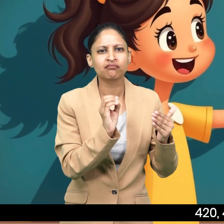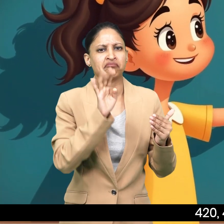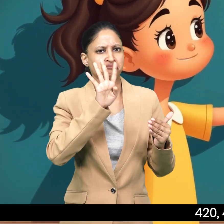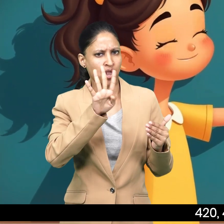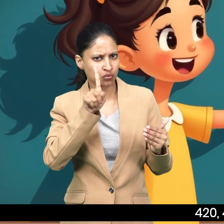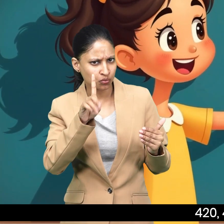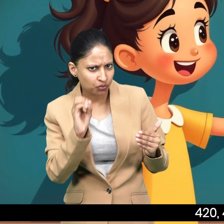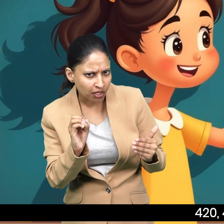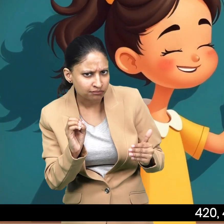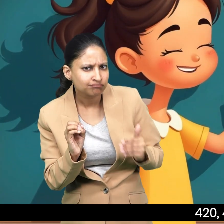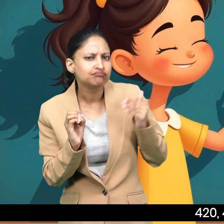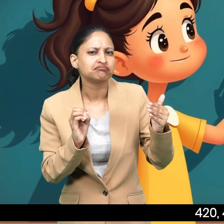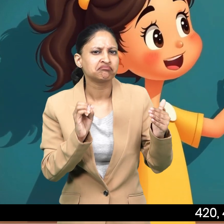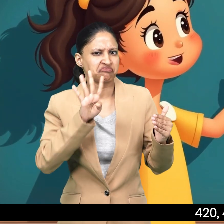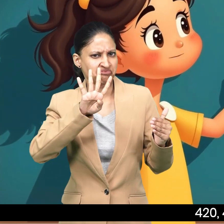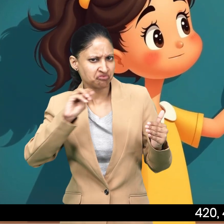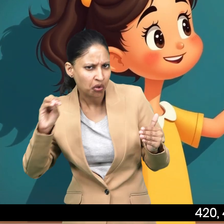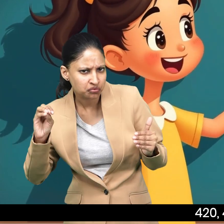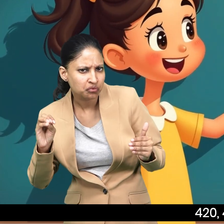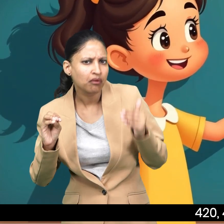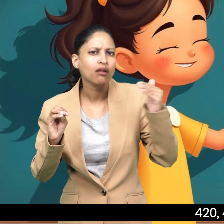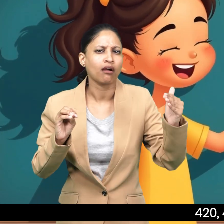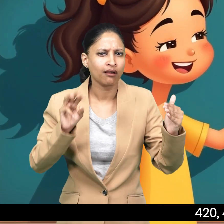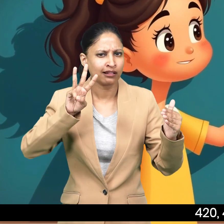420, 410, 400, 390.